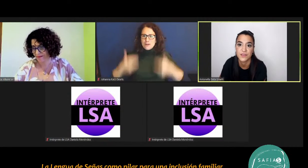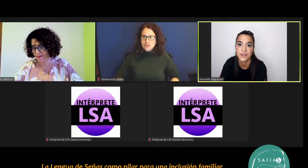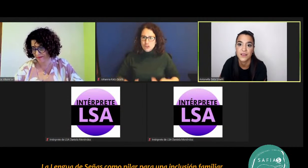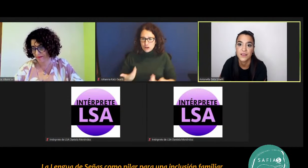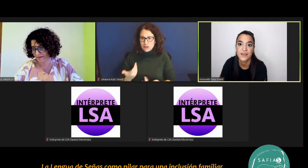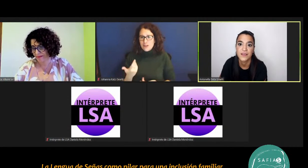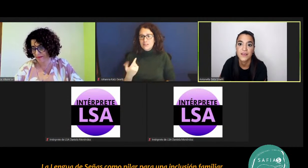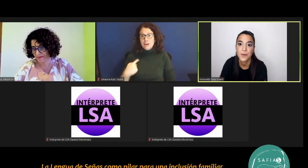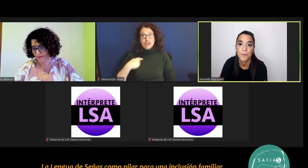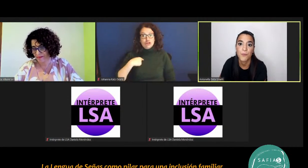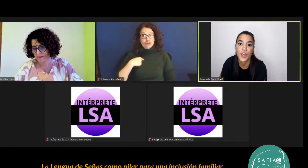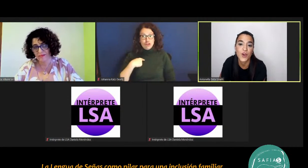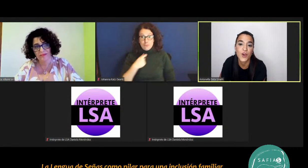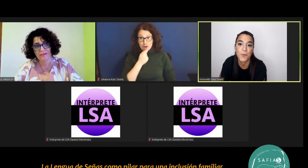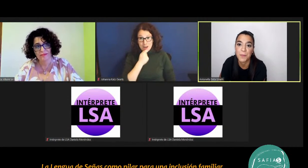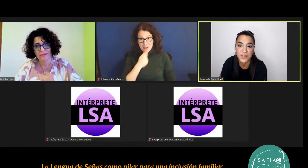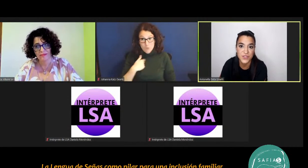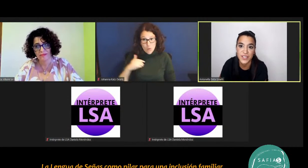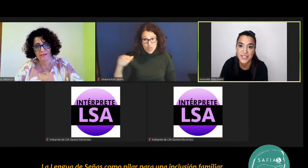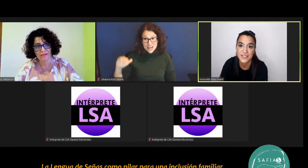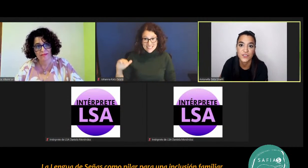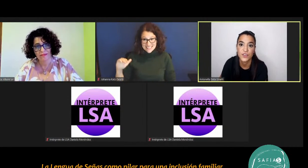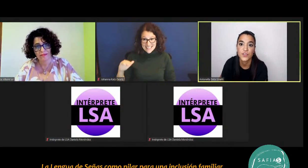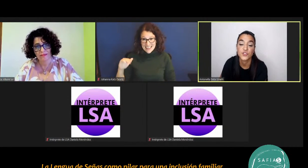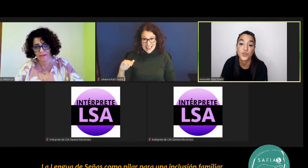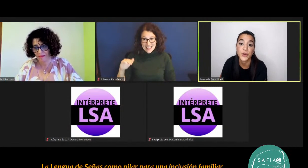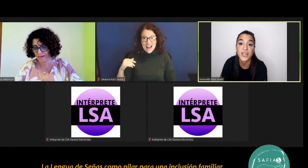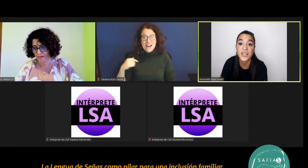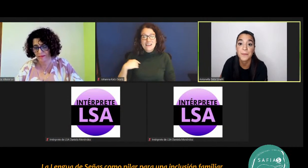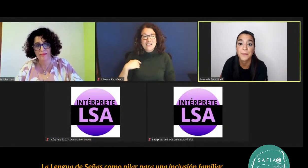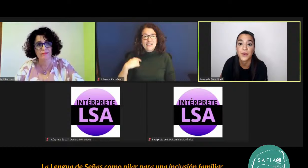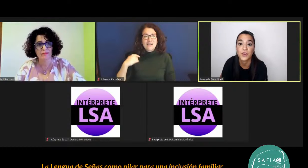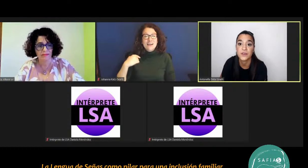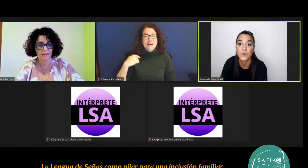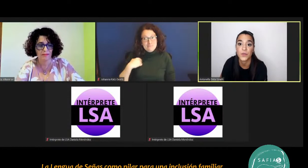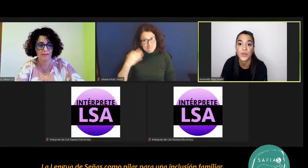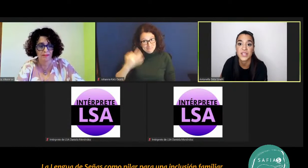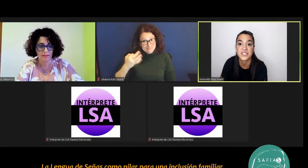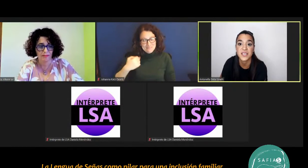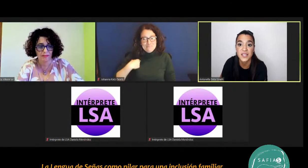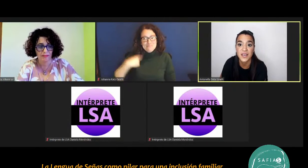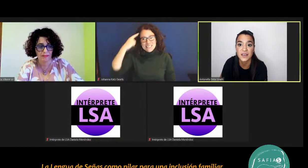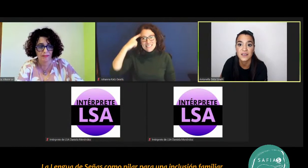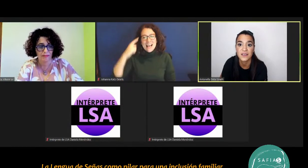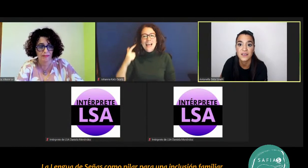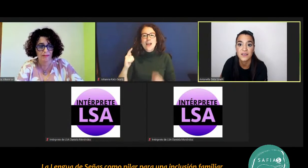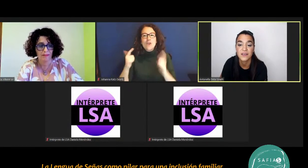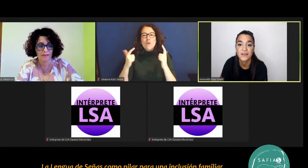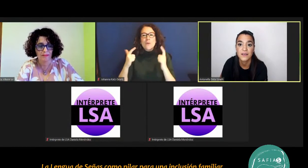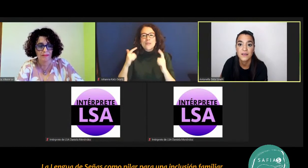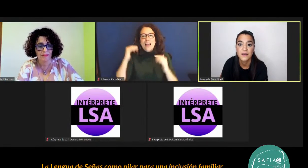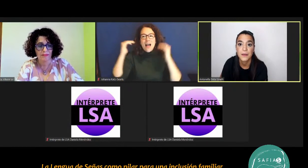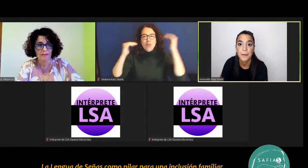lingüísticos, modelos como personas. Yo, por ejemplo, cuando era chiquita,